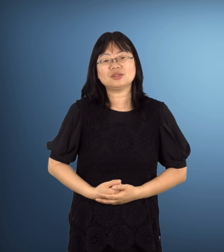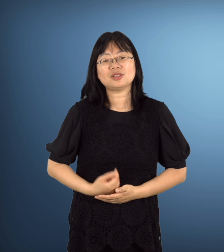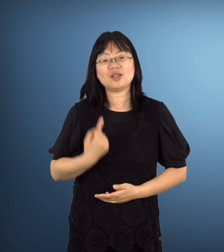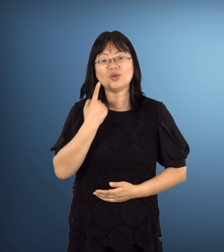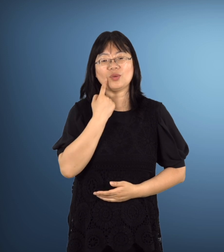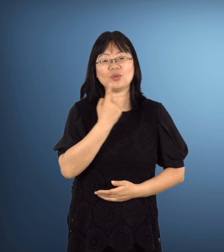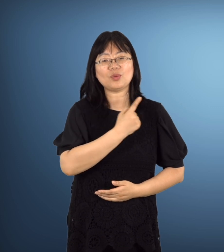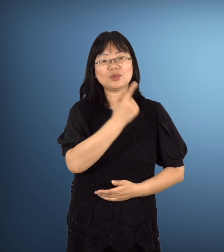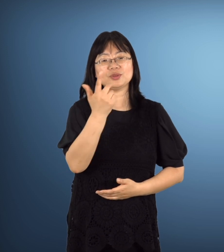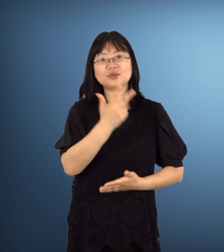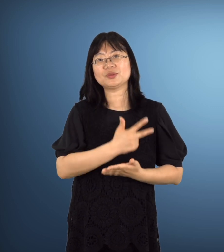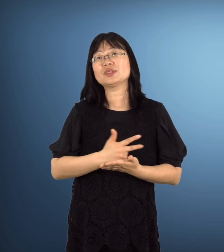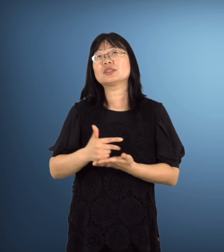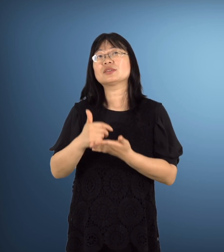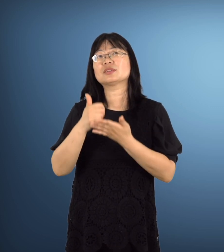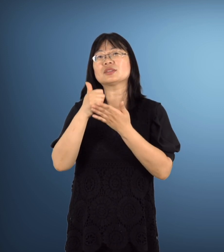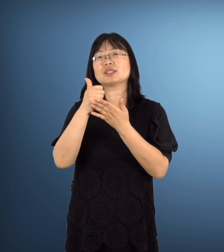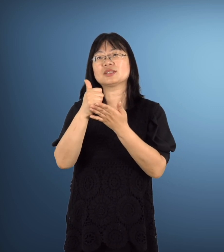위하여 오